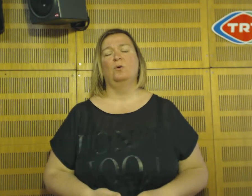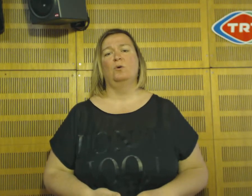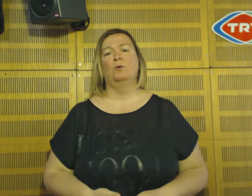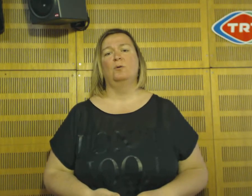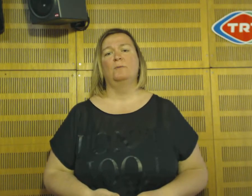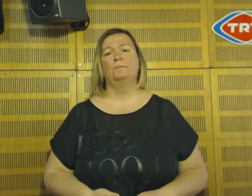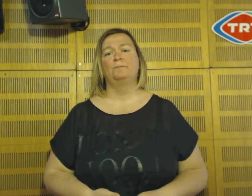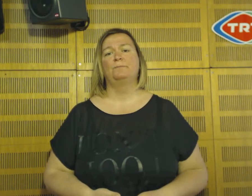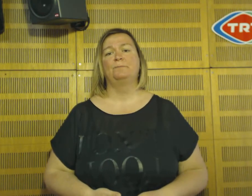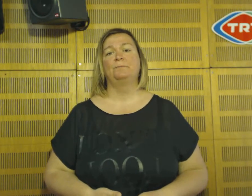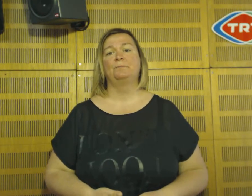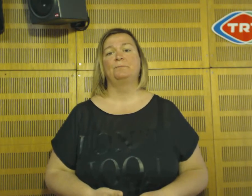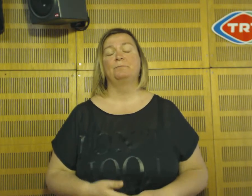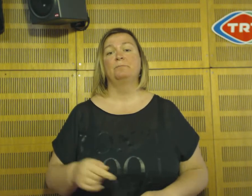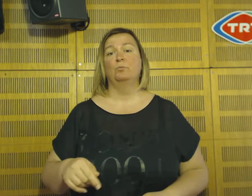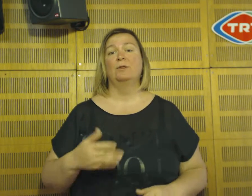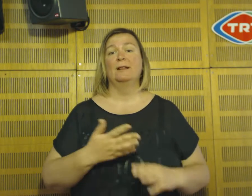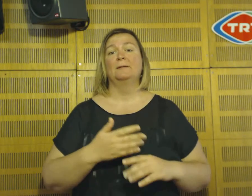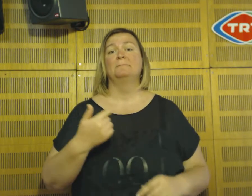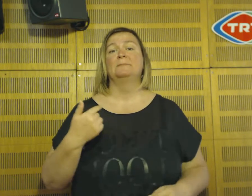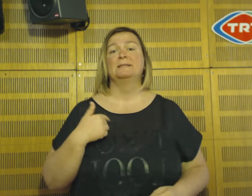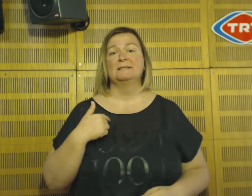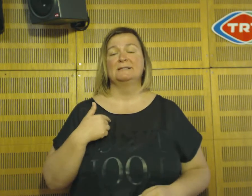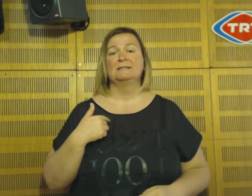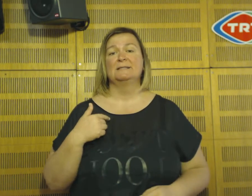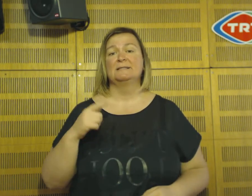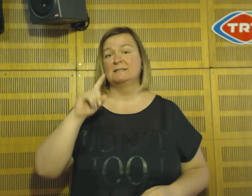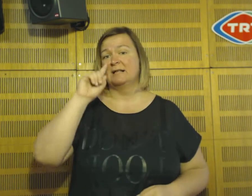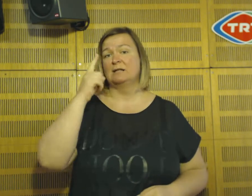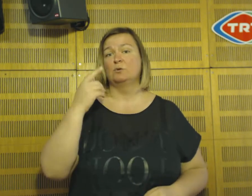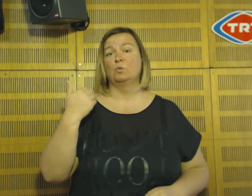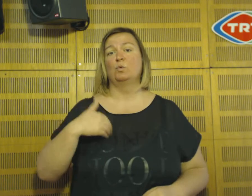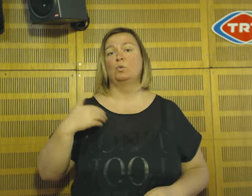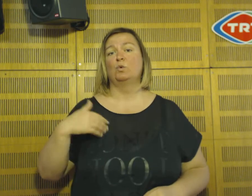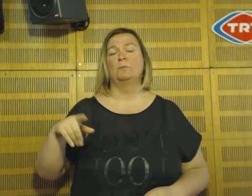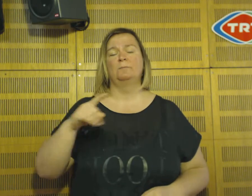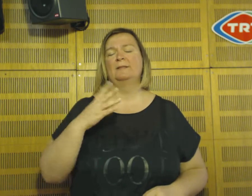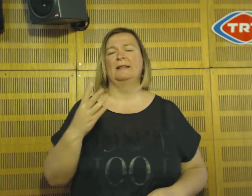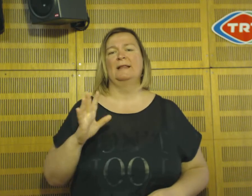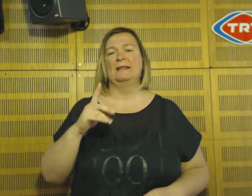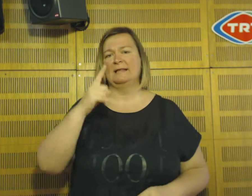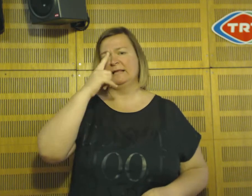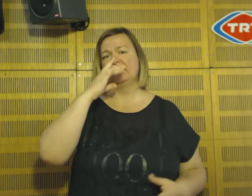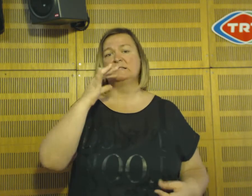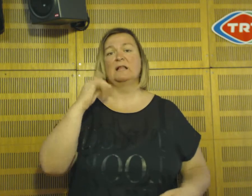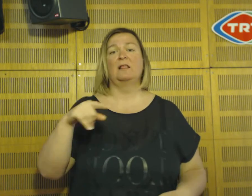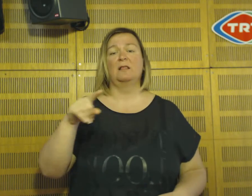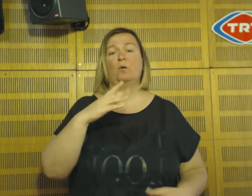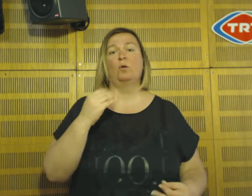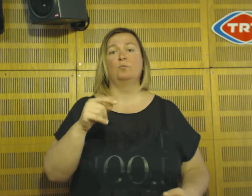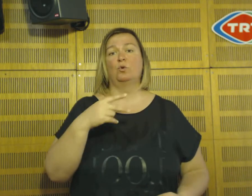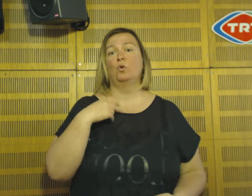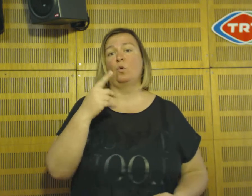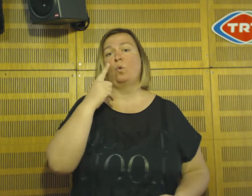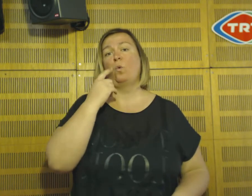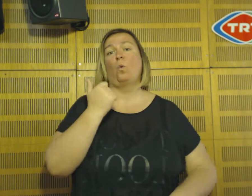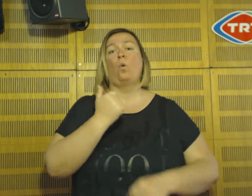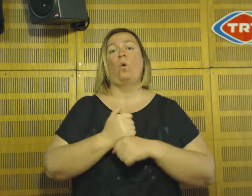Bu nedenle biz sadece kurumlar olarak değil, insanlar olarak bunu görev edinmemiz gerekiyor